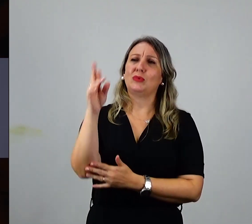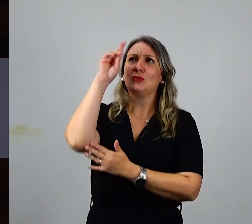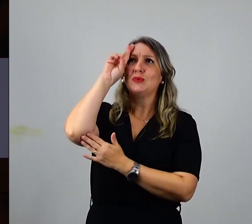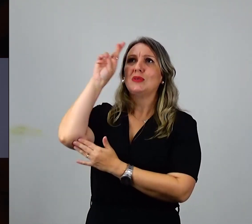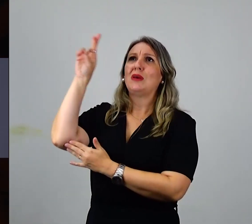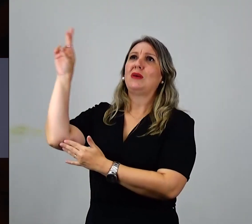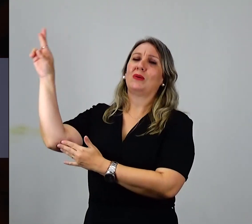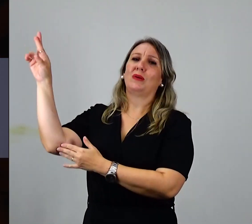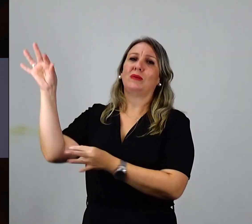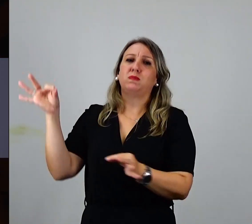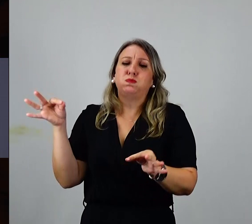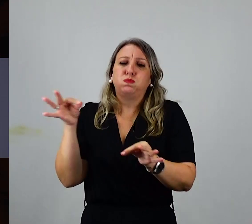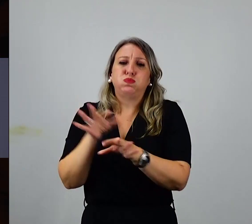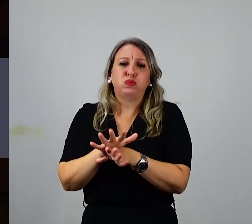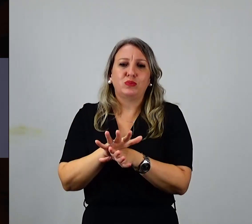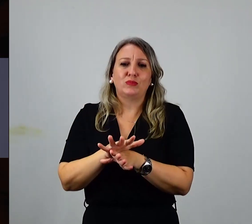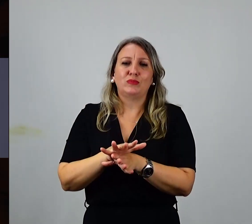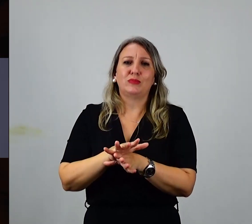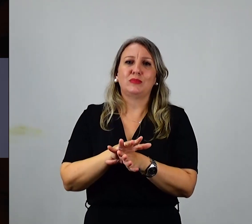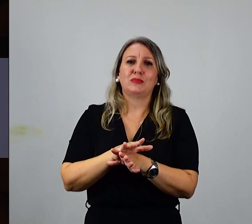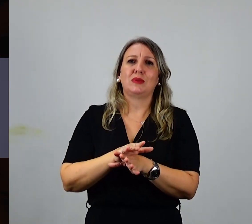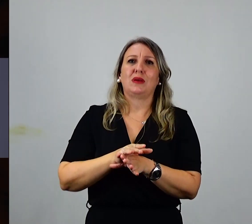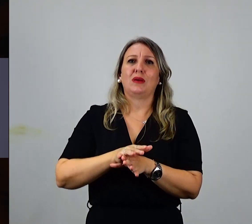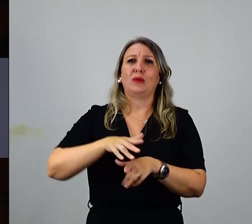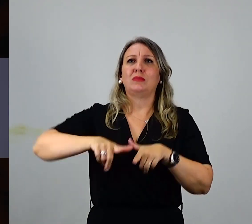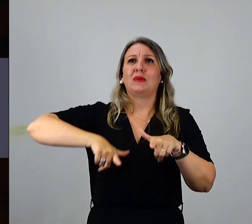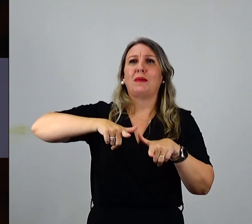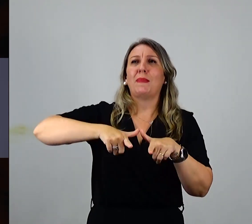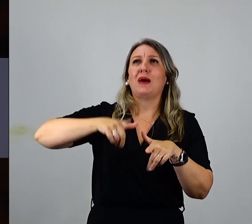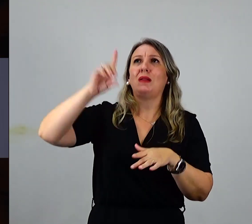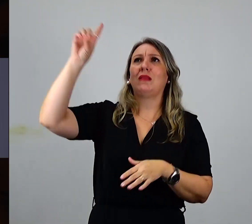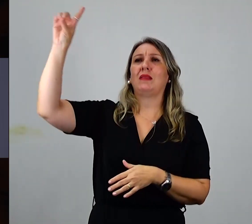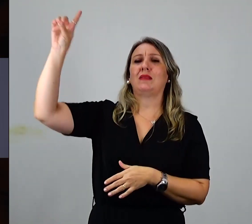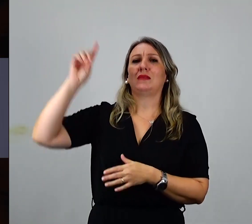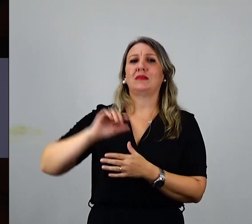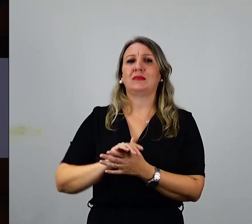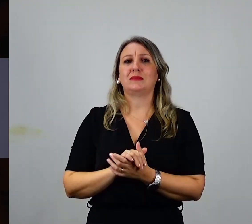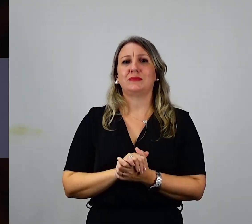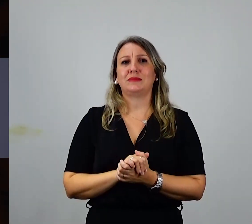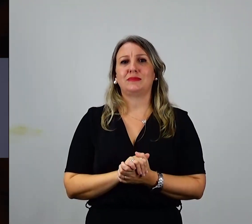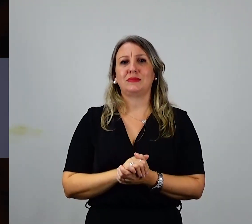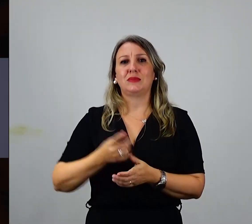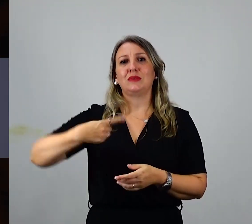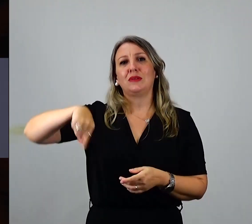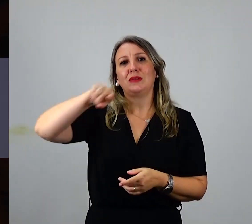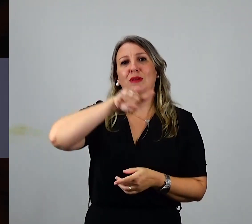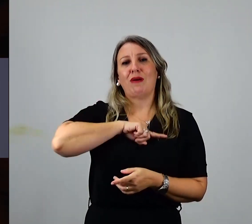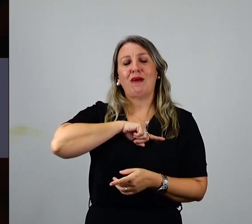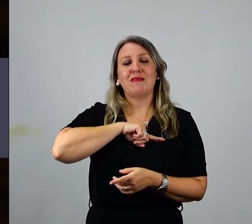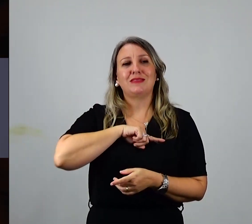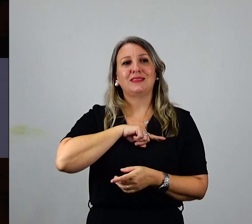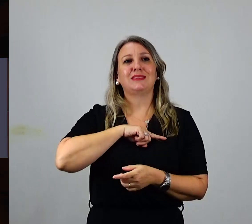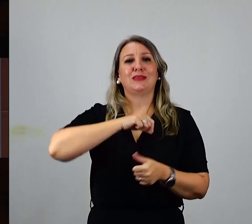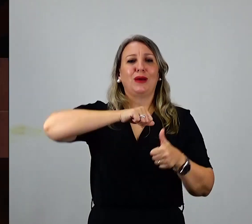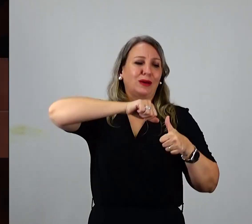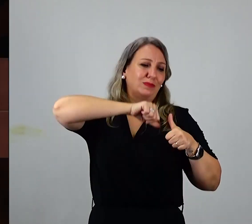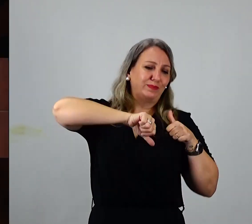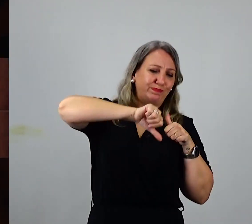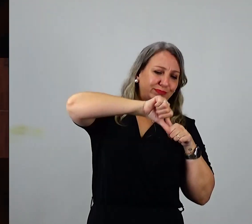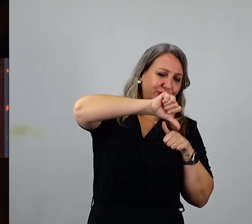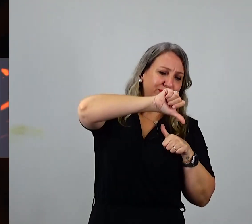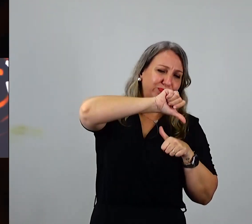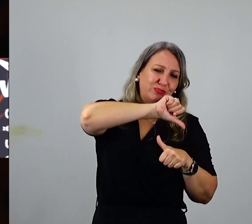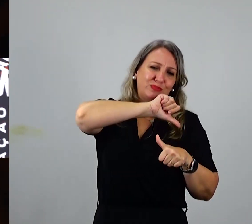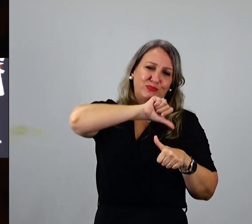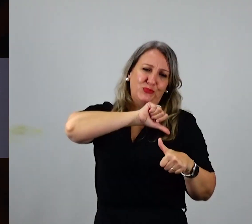dele, todos nós vamos ter trocado de pele várias vezes, e vamos ter entrado no casulo, e